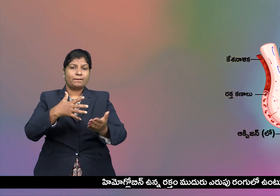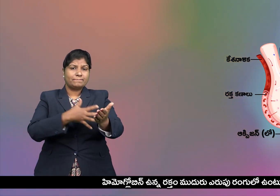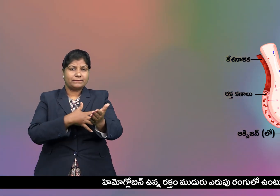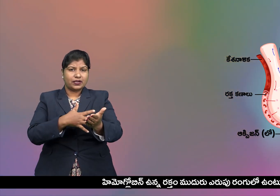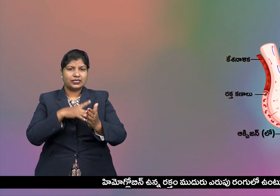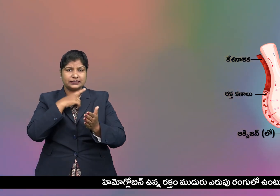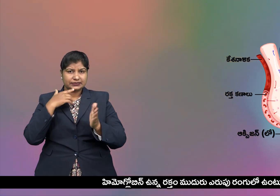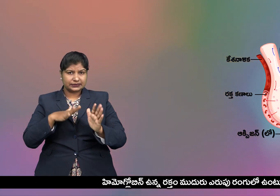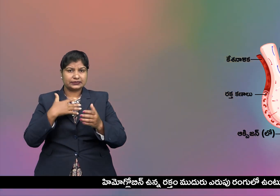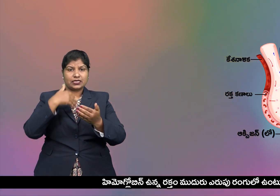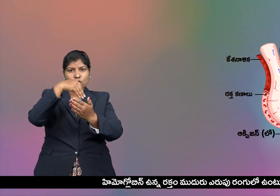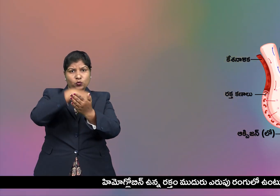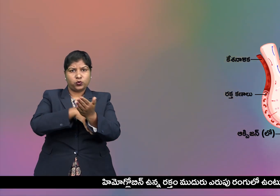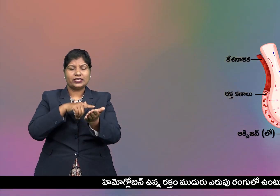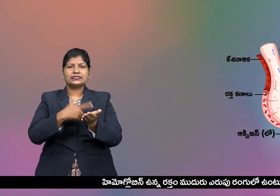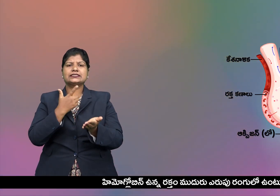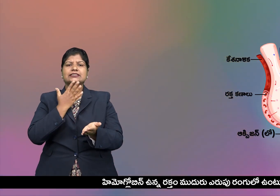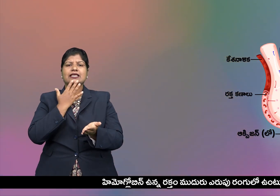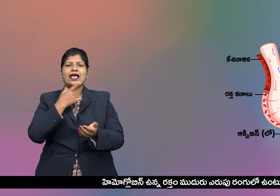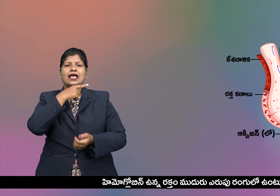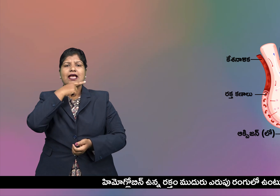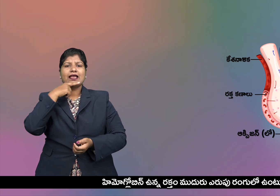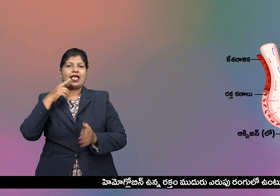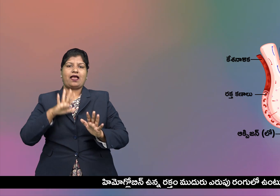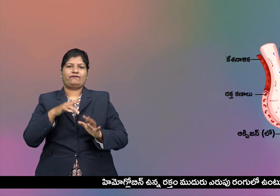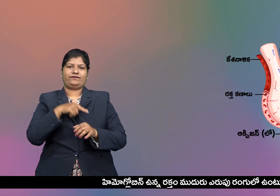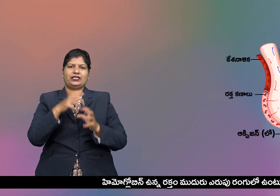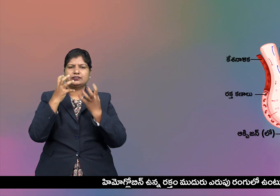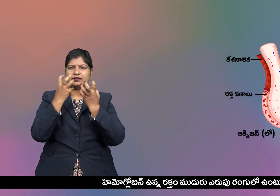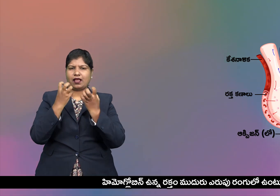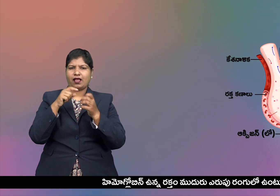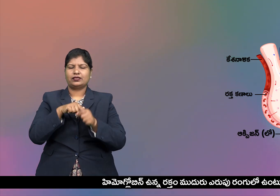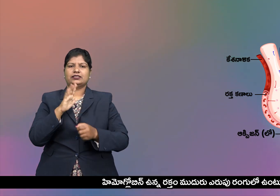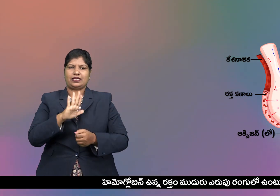హిమోగ్లోబిన్ ఉన్న రక్తం ముదురు ఎరుపు రంగులో ఉంటుంది